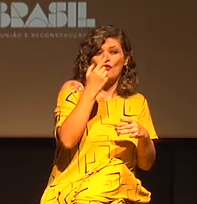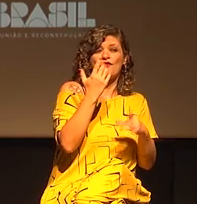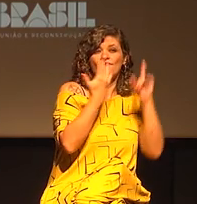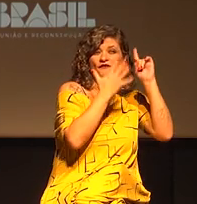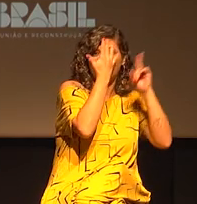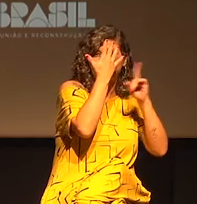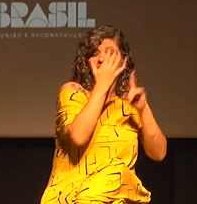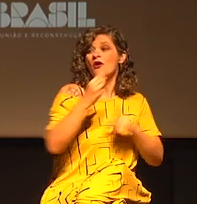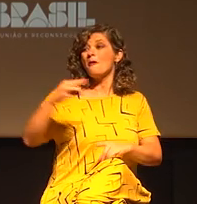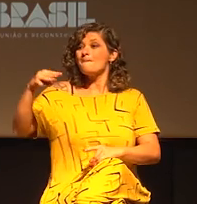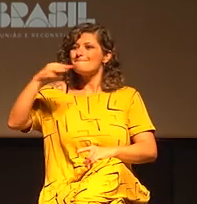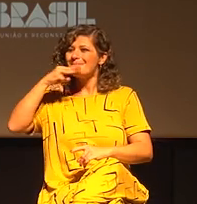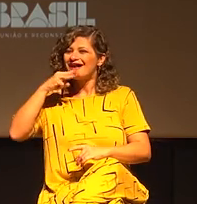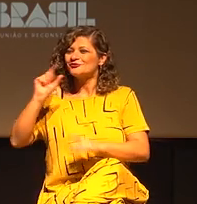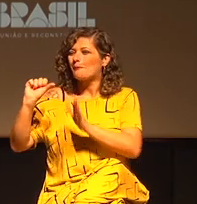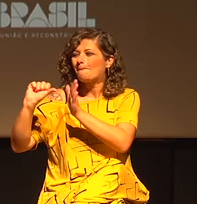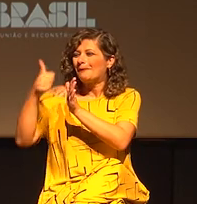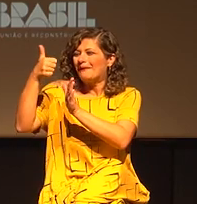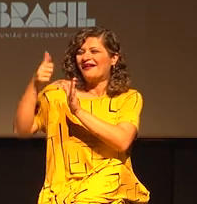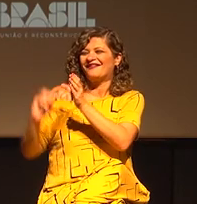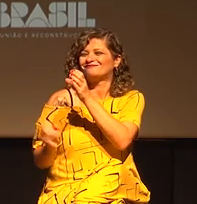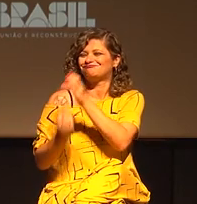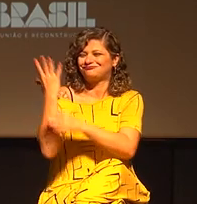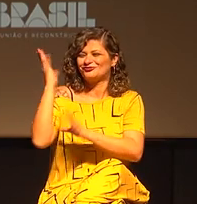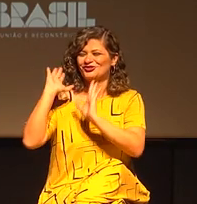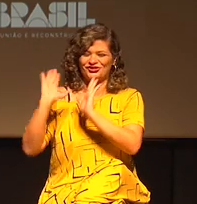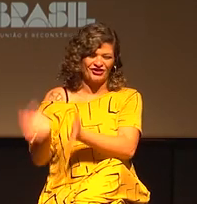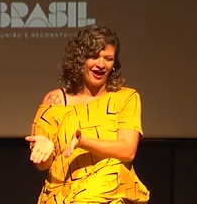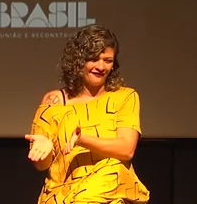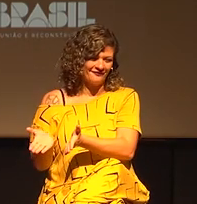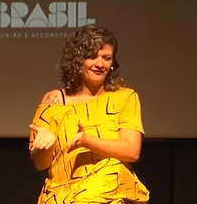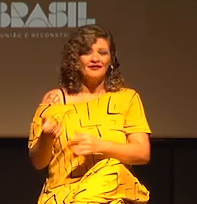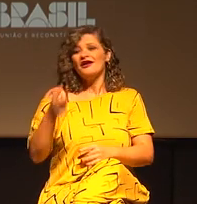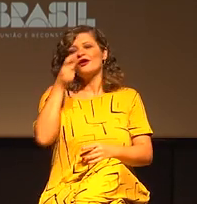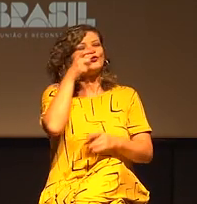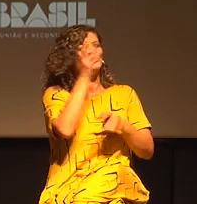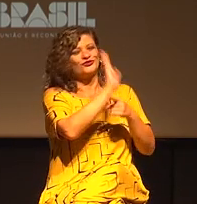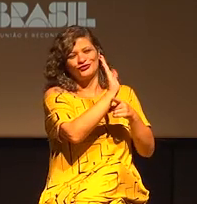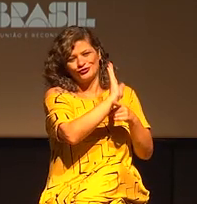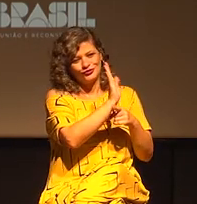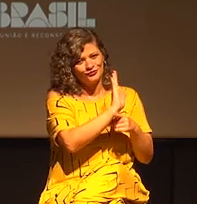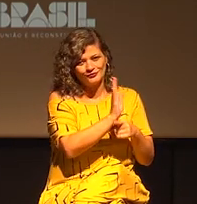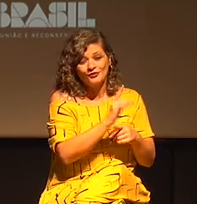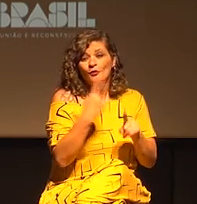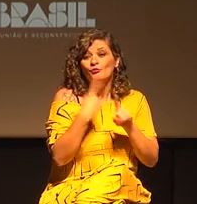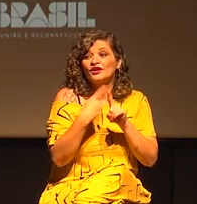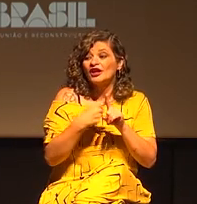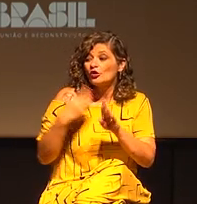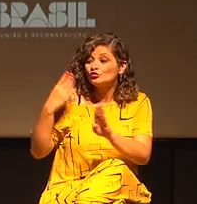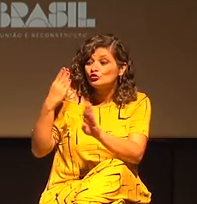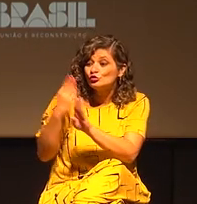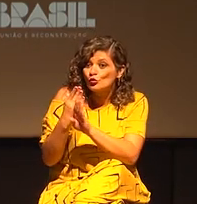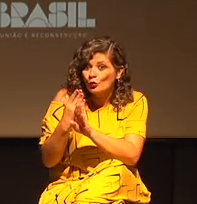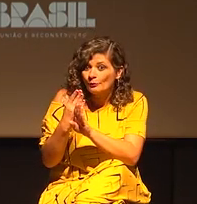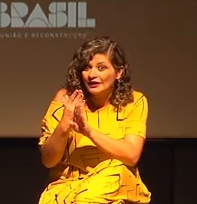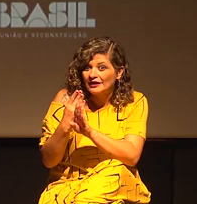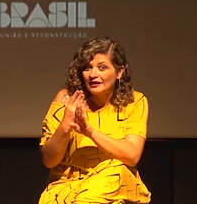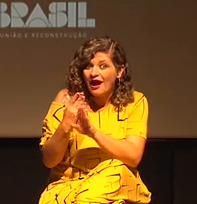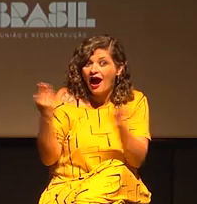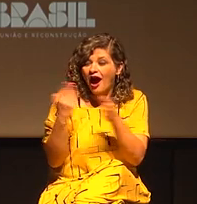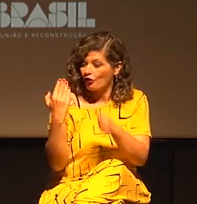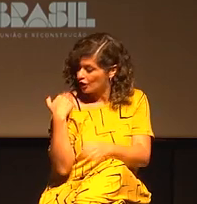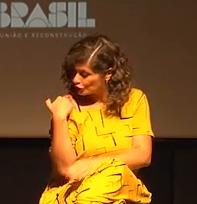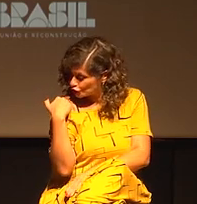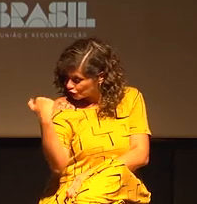estava nascendo a primeira cozinha e aí vocês falam do filme que eu não assisti gente porque eu descobri que eu ia estar nessa mesa agora eu ia vir para